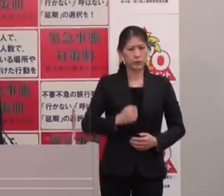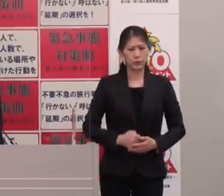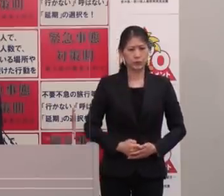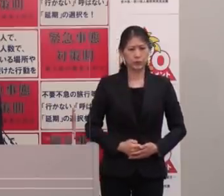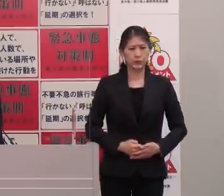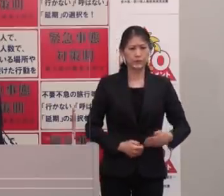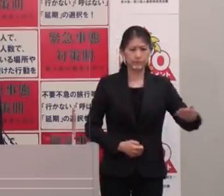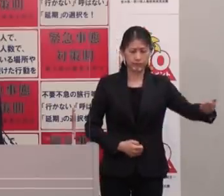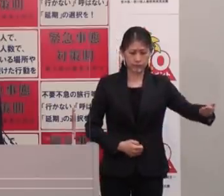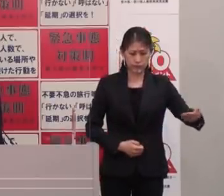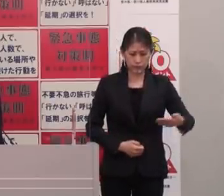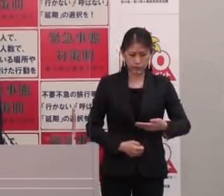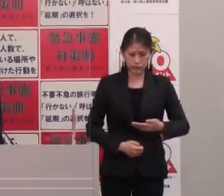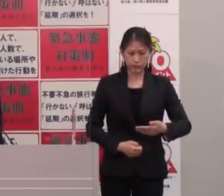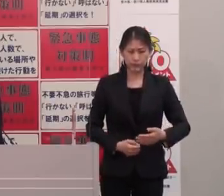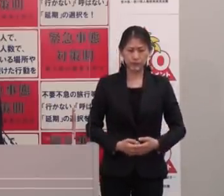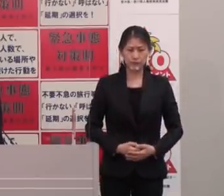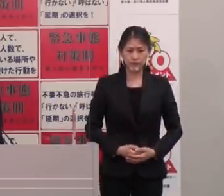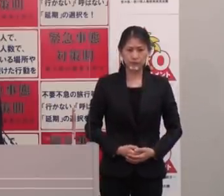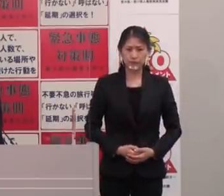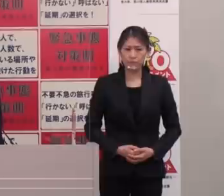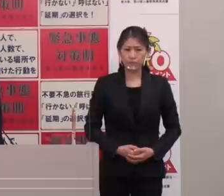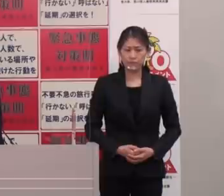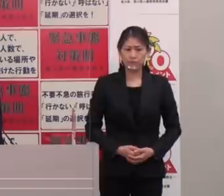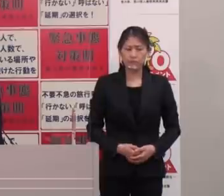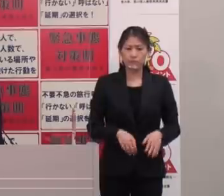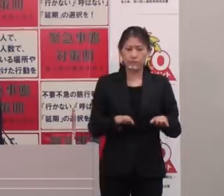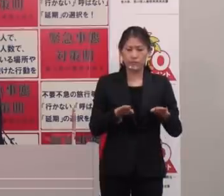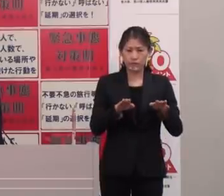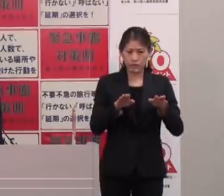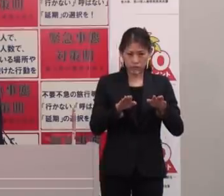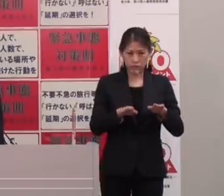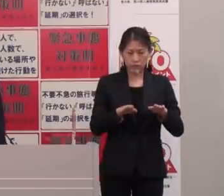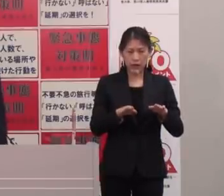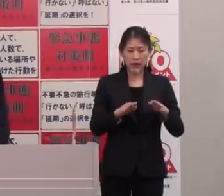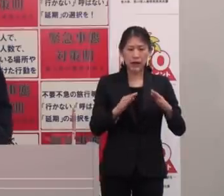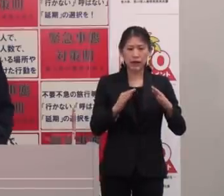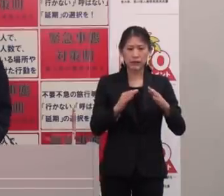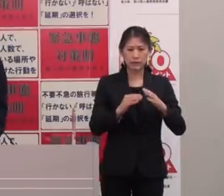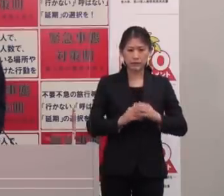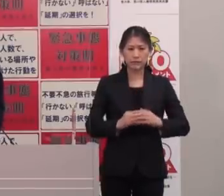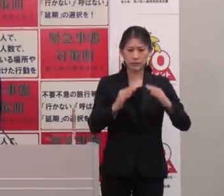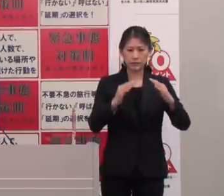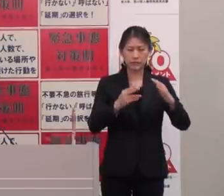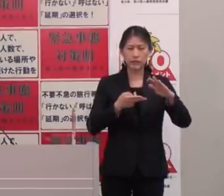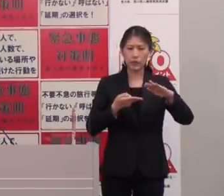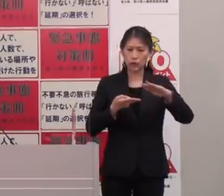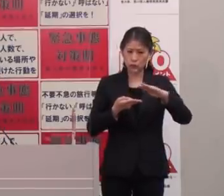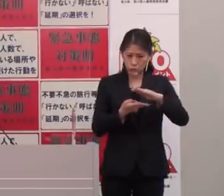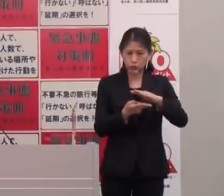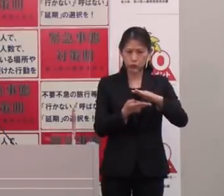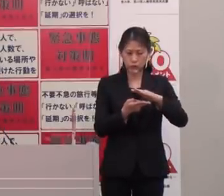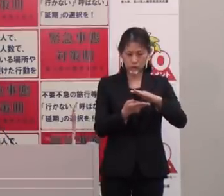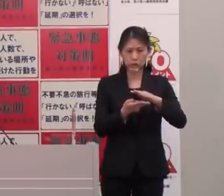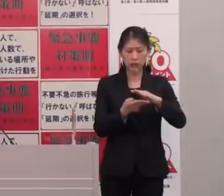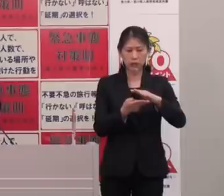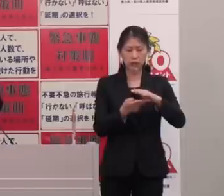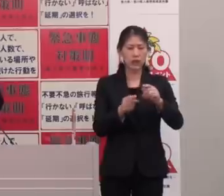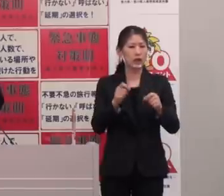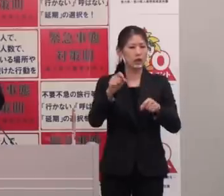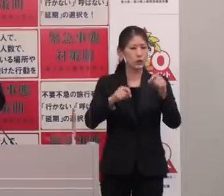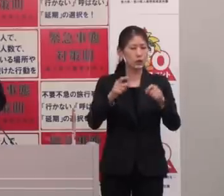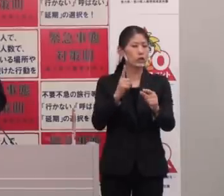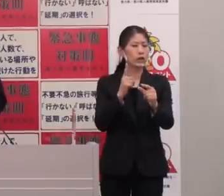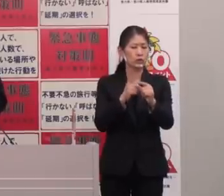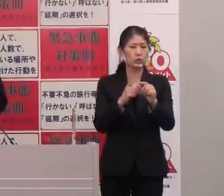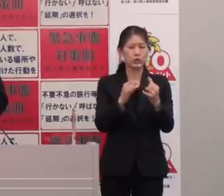今の宿泊療養の方に関連してですが、現状自宅、入院等などの調整中という人も多い